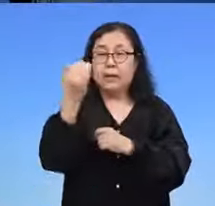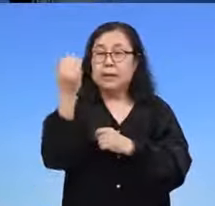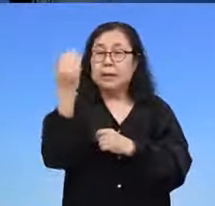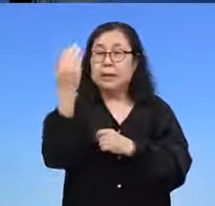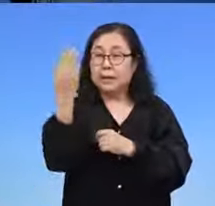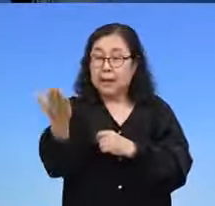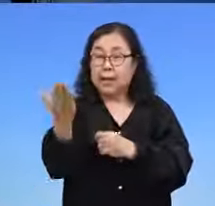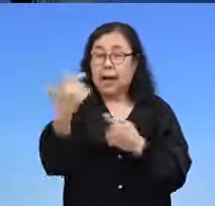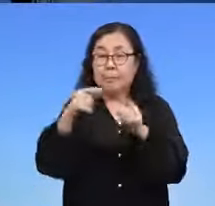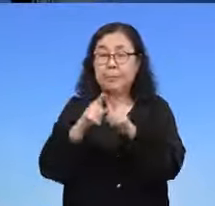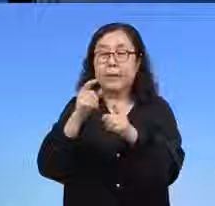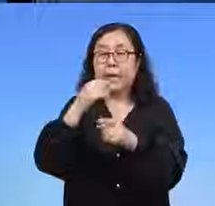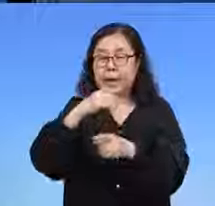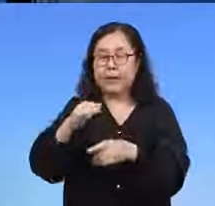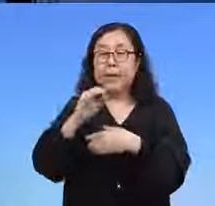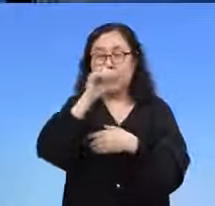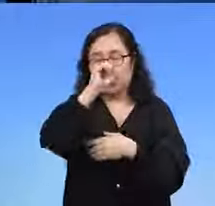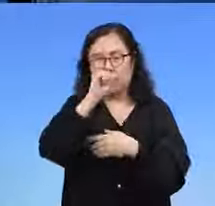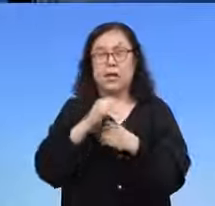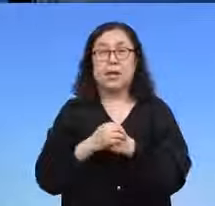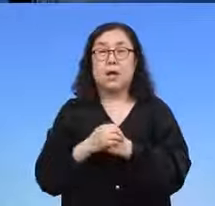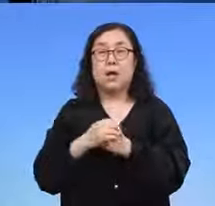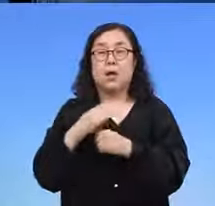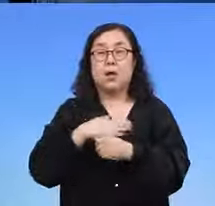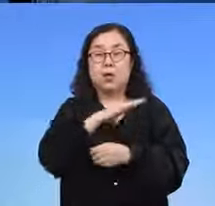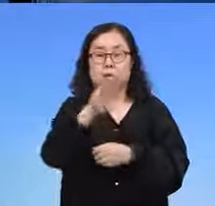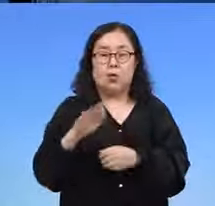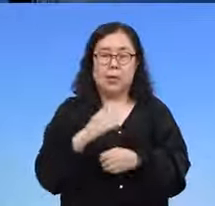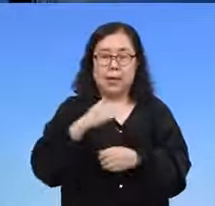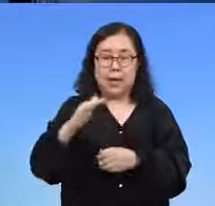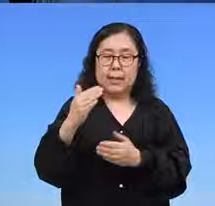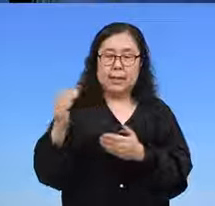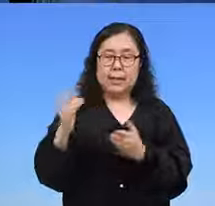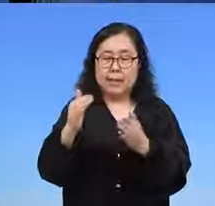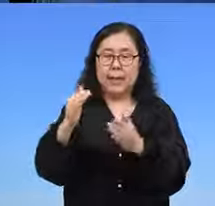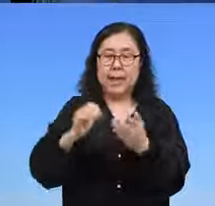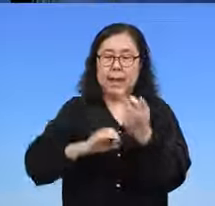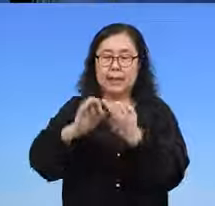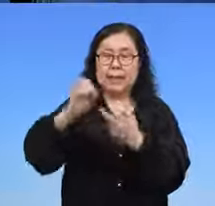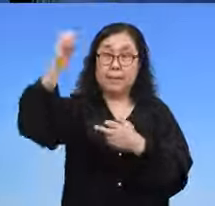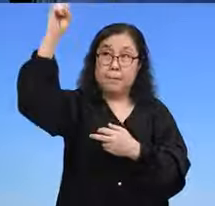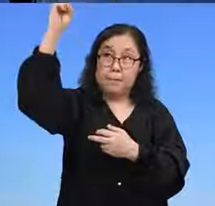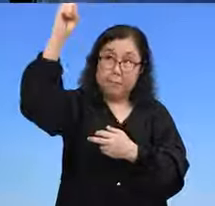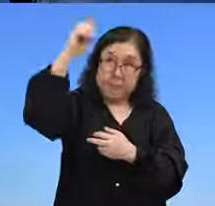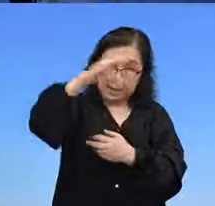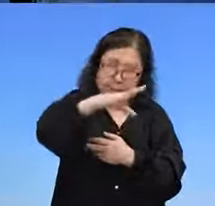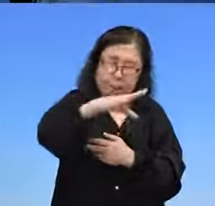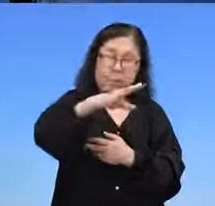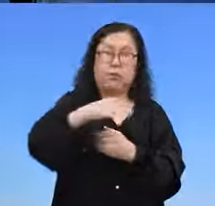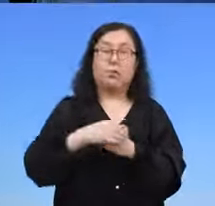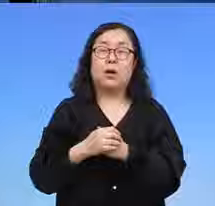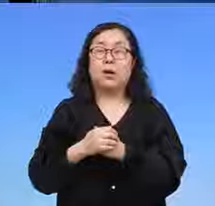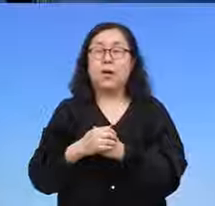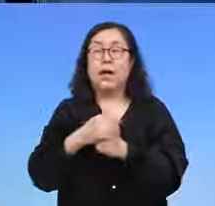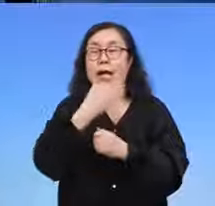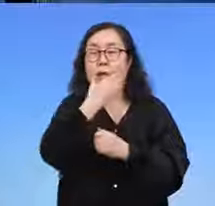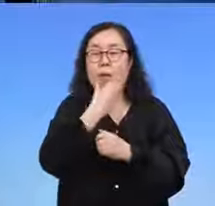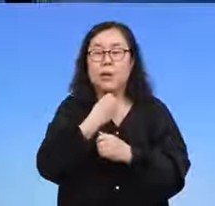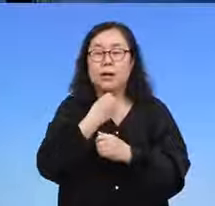함께 간다면 좋겠네. 우리 가는 길에 아침 햇살 비추면 행복하다고